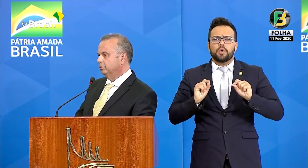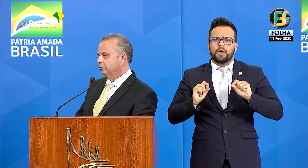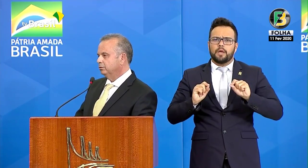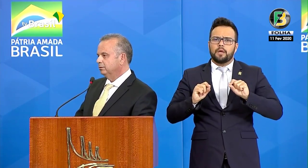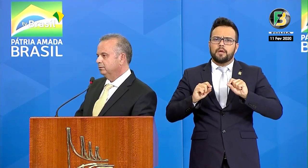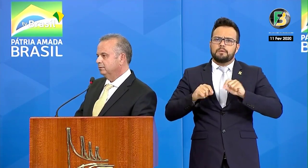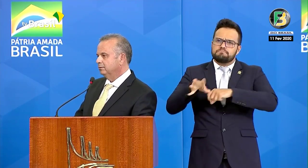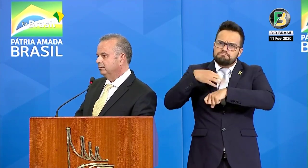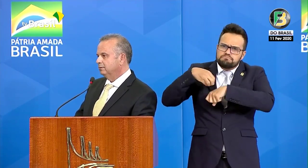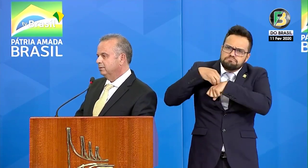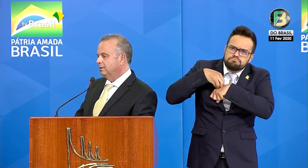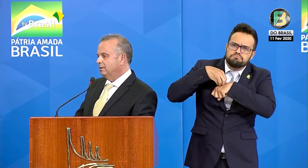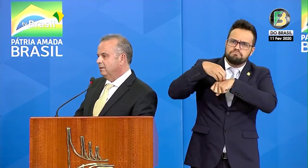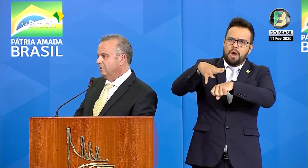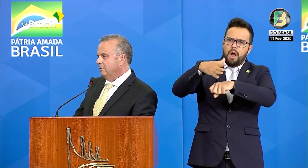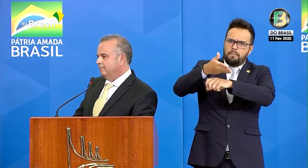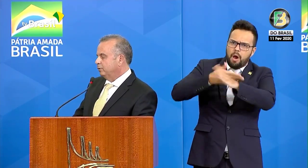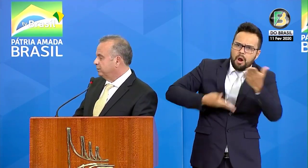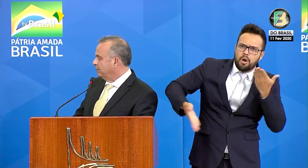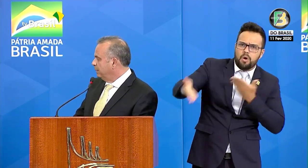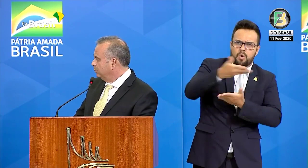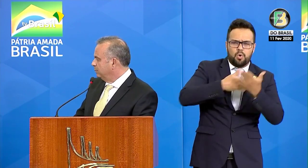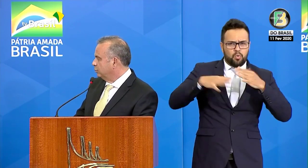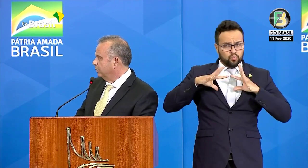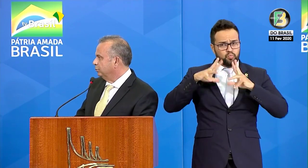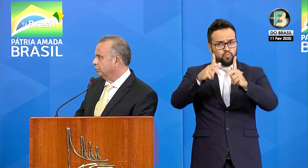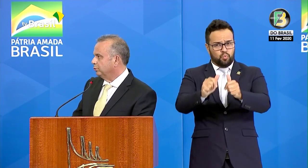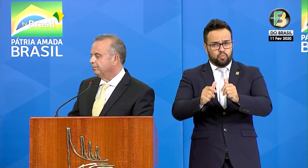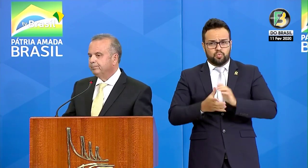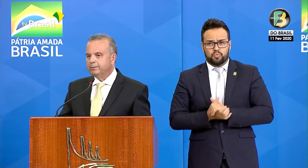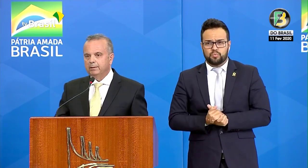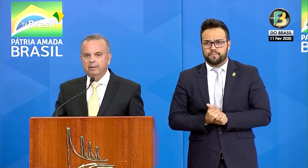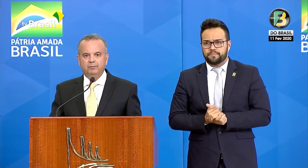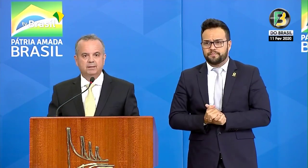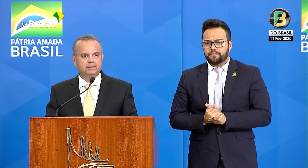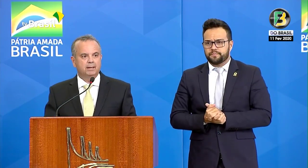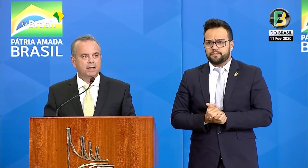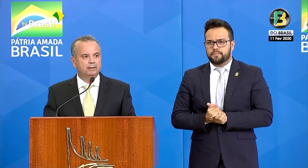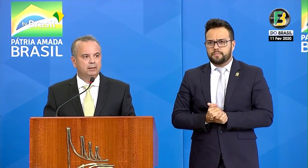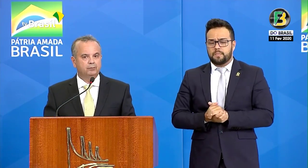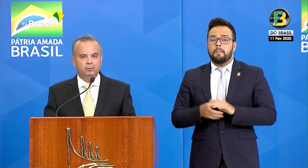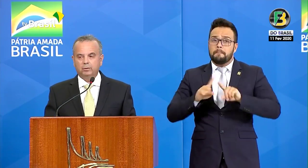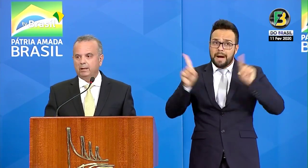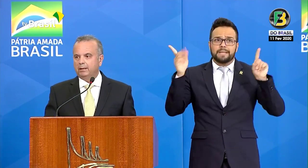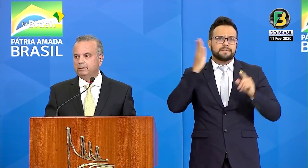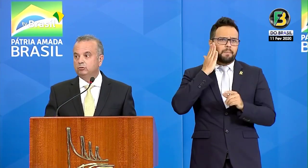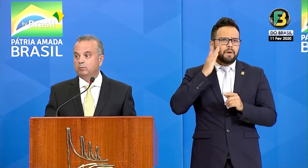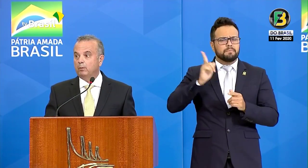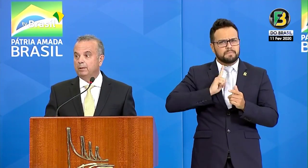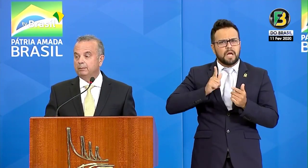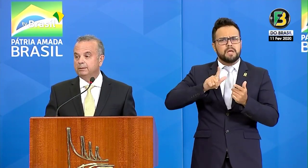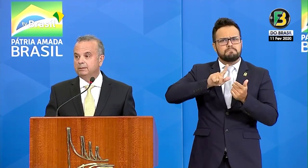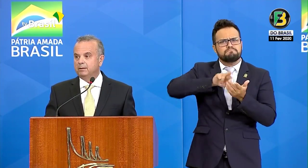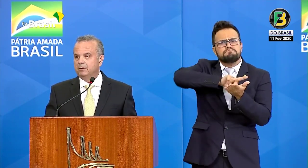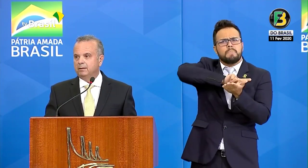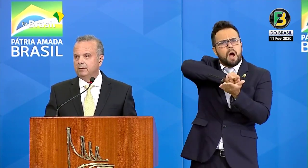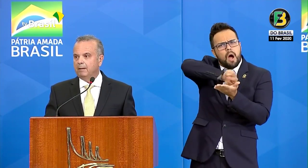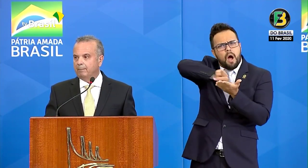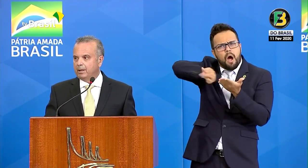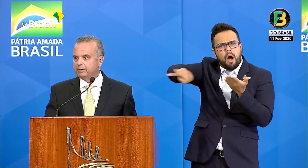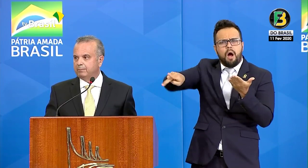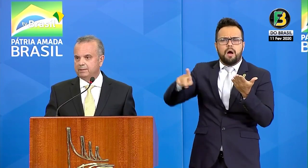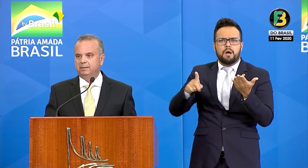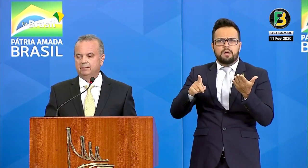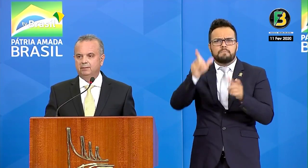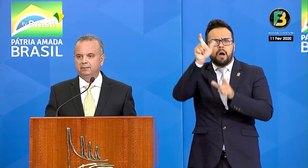compartilhada com todos. Nós sabemos, ministro Canuto, da diversidade, das dificuldades e dos problemas